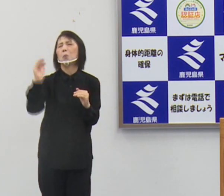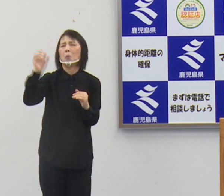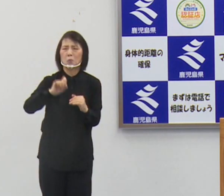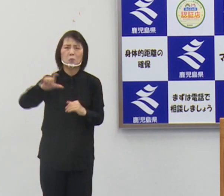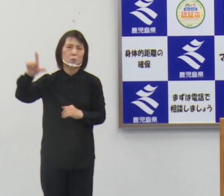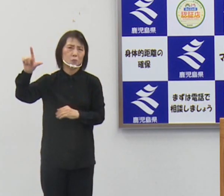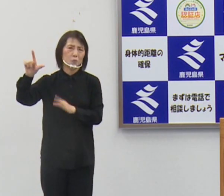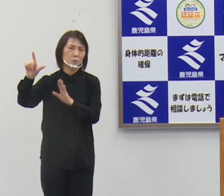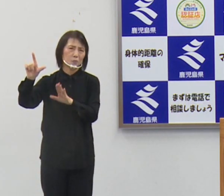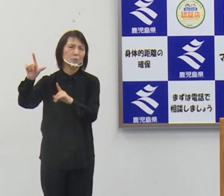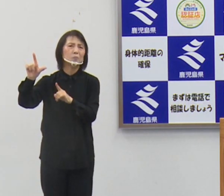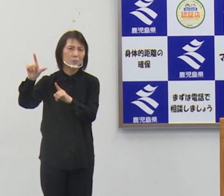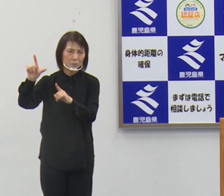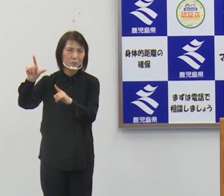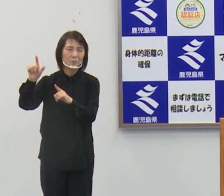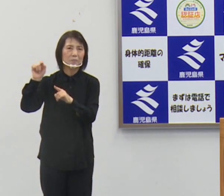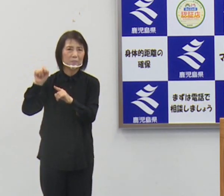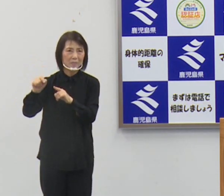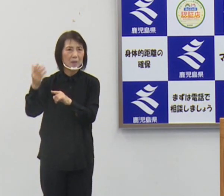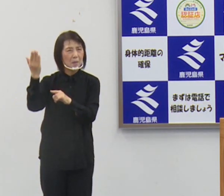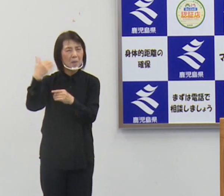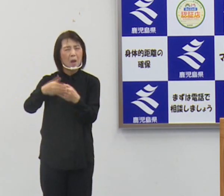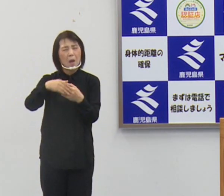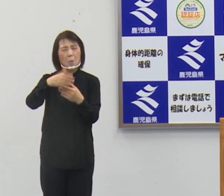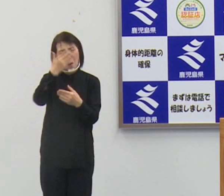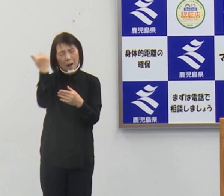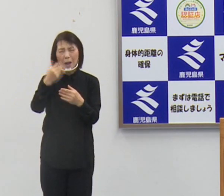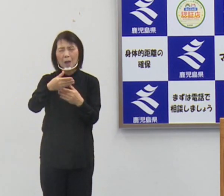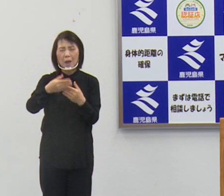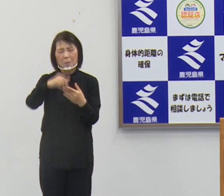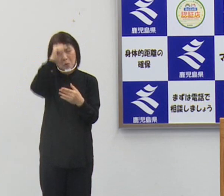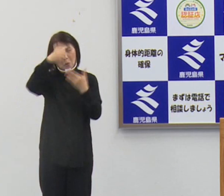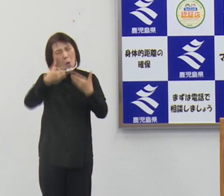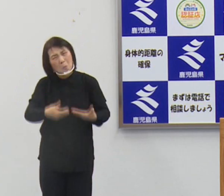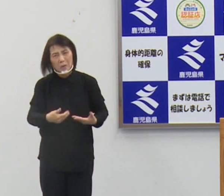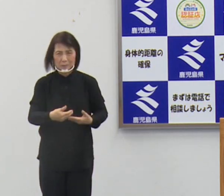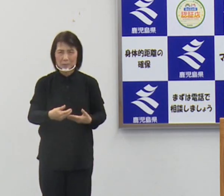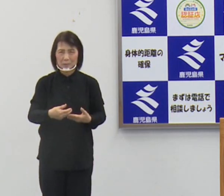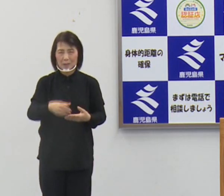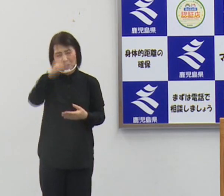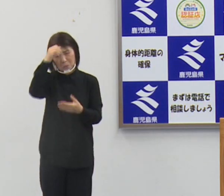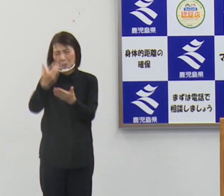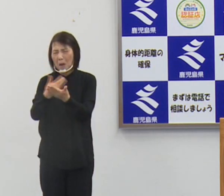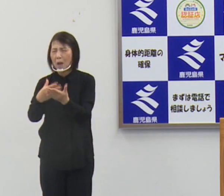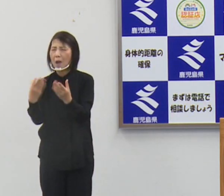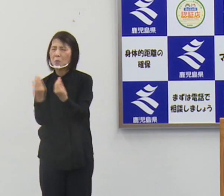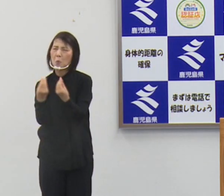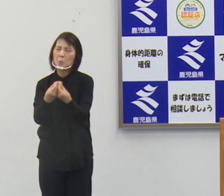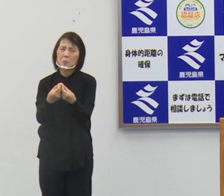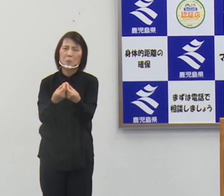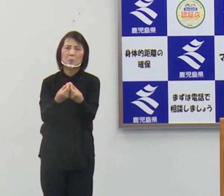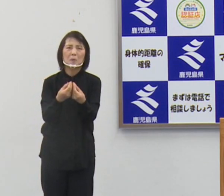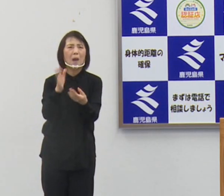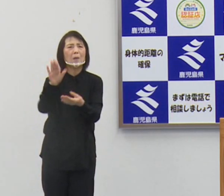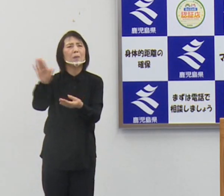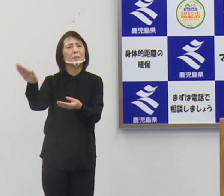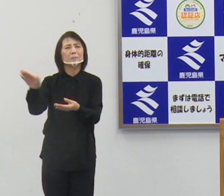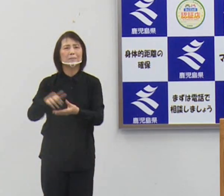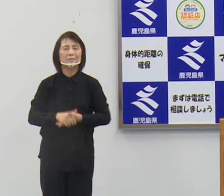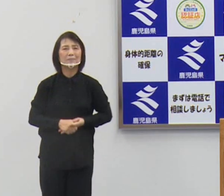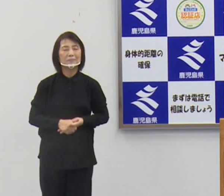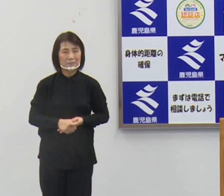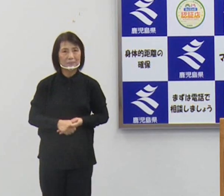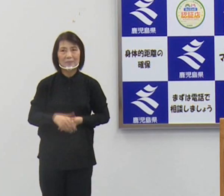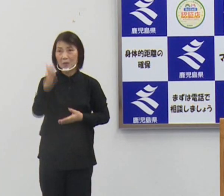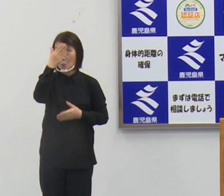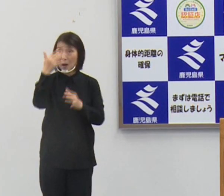ております。若くても重症化したり後遺症に悩んだりするケースも見られます。